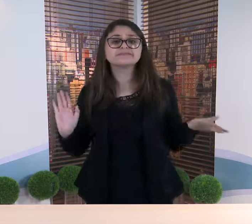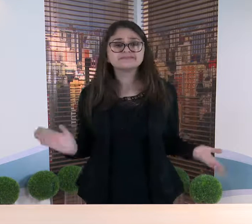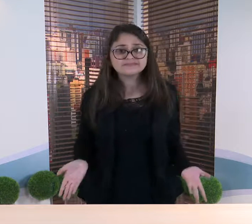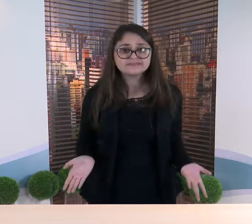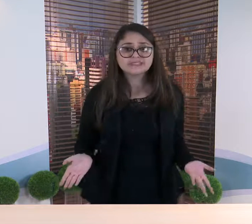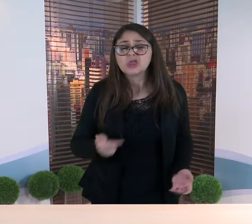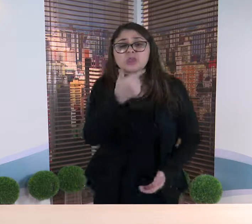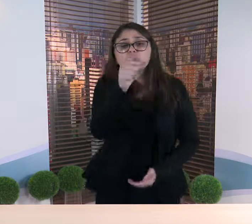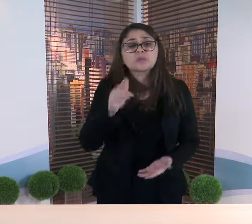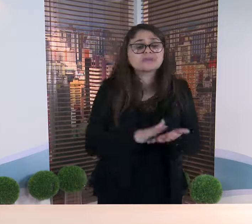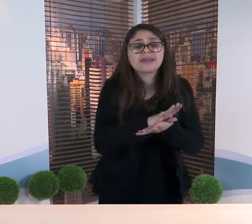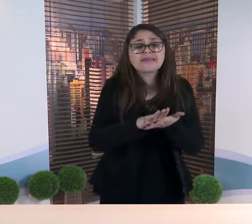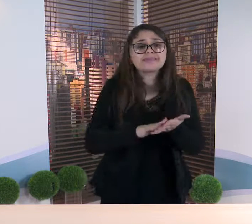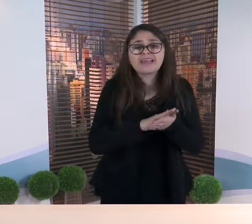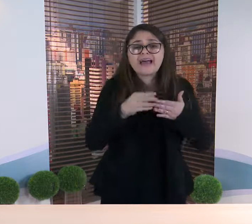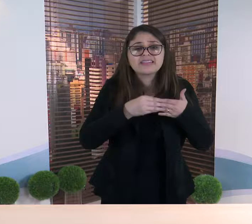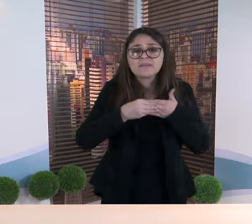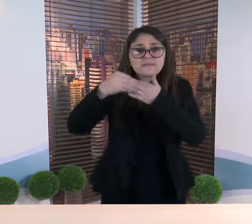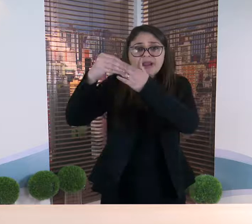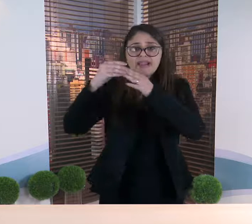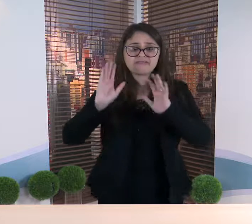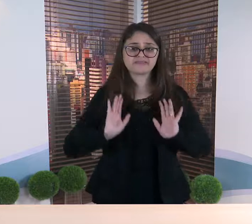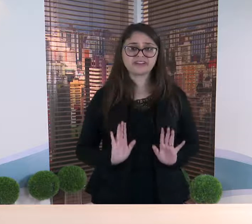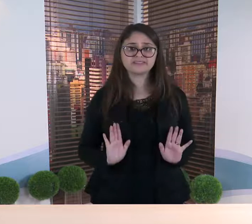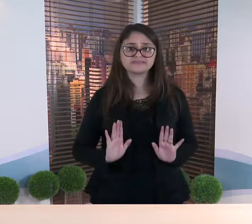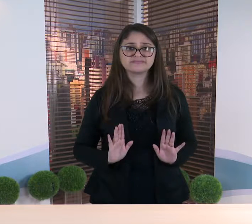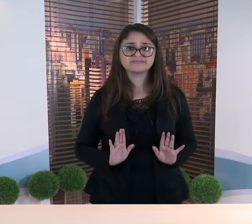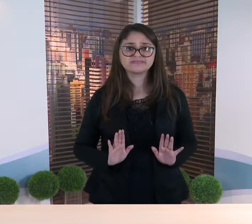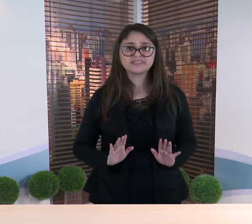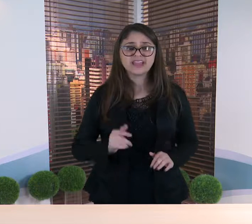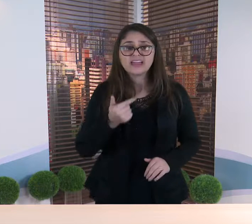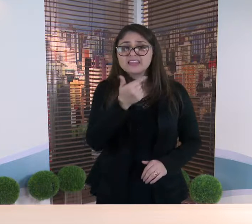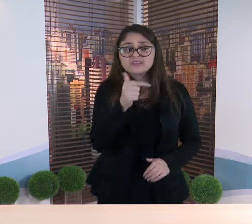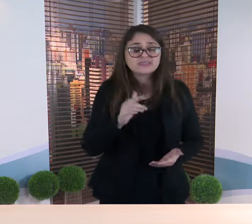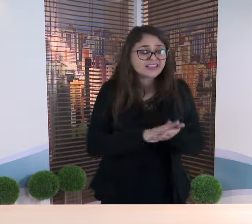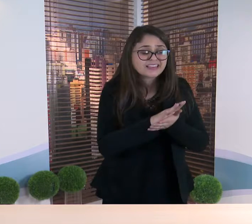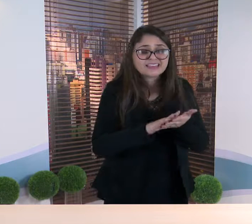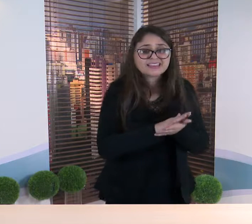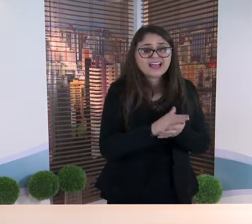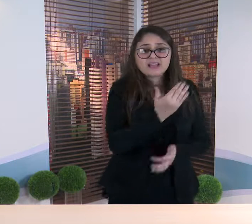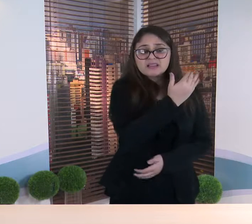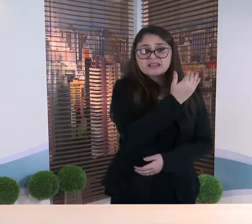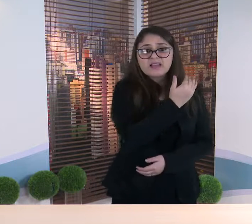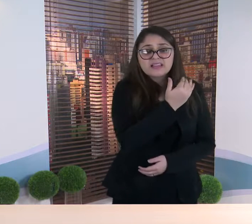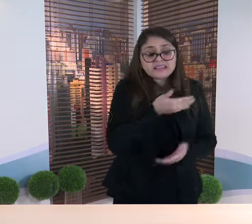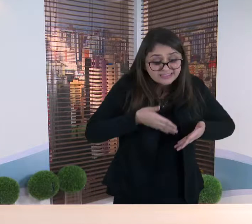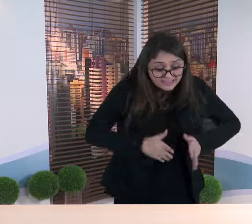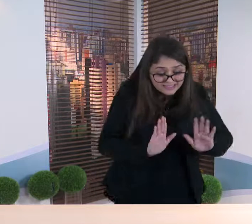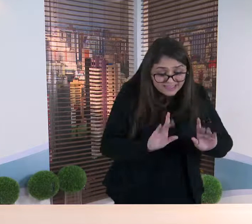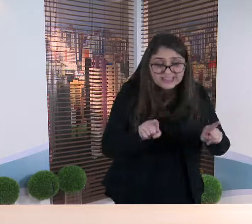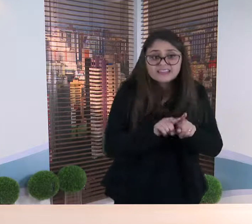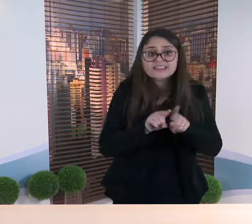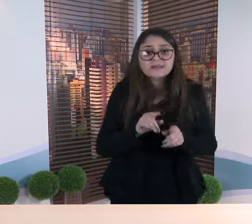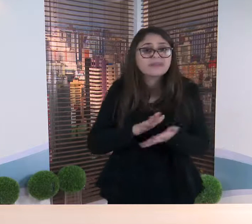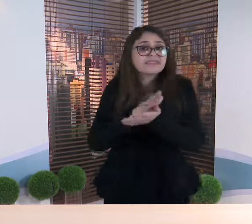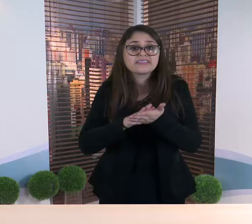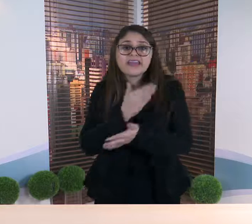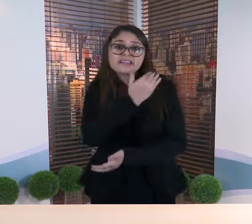sepultamento. Não temos nada ao nascer e nada temos ao partir. Neste intervalo entre